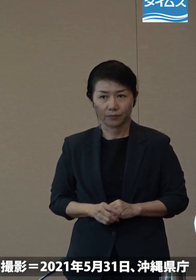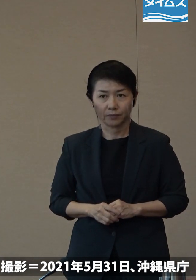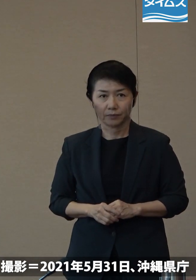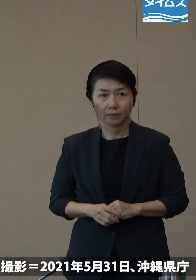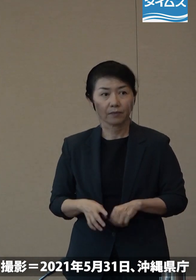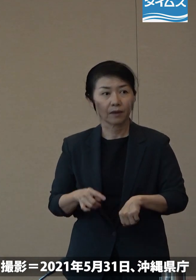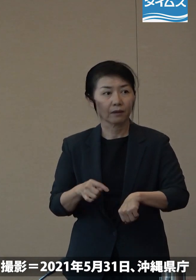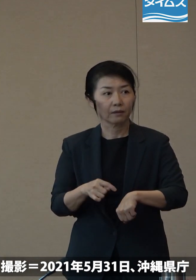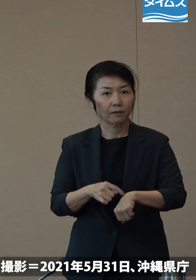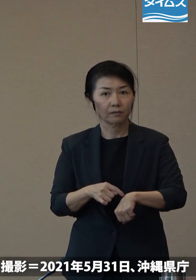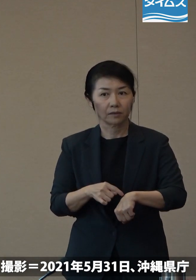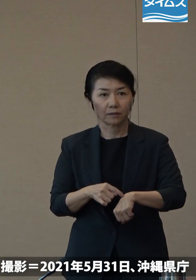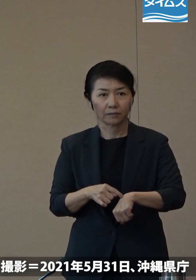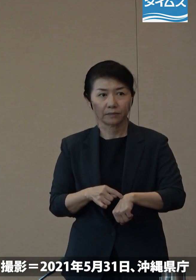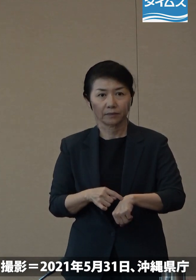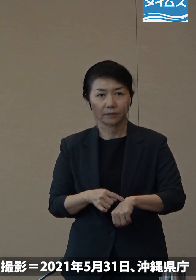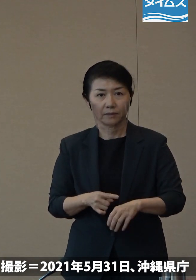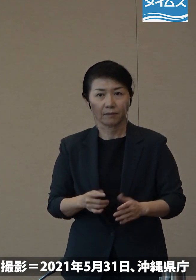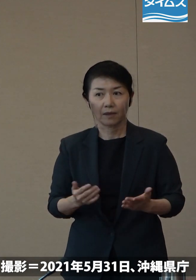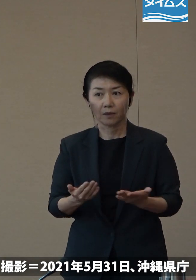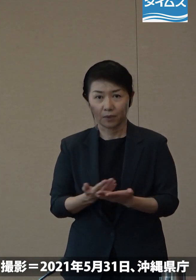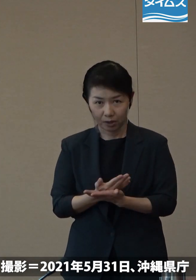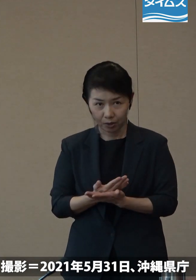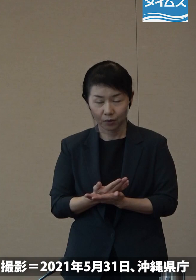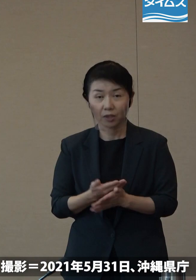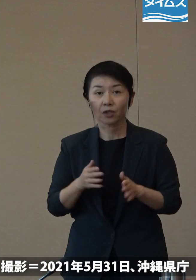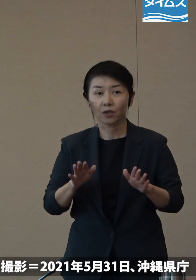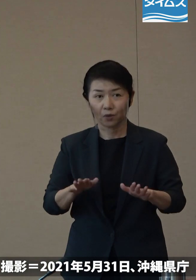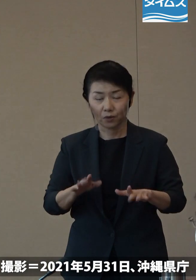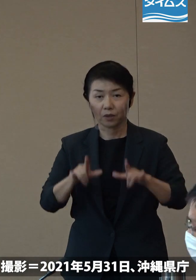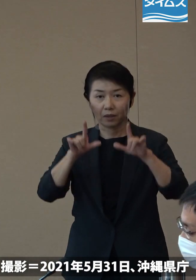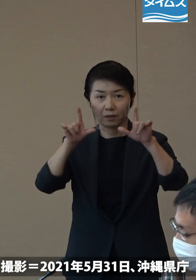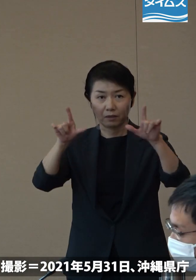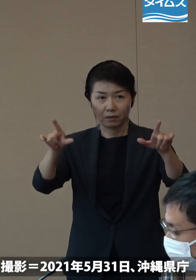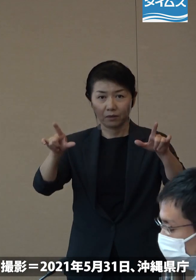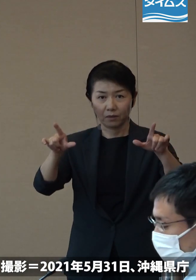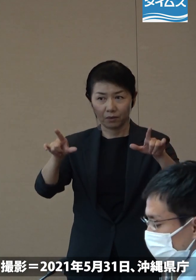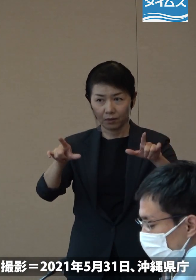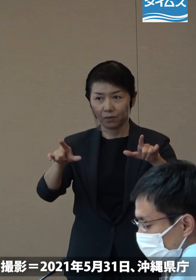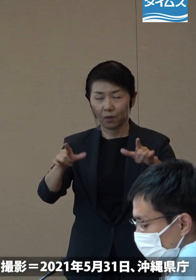お時間になりましたのでよろしいでしょうか。ではこれで本日の会見を終